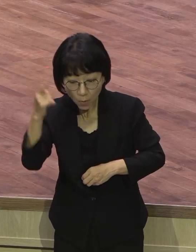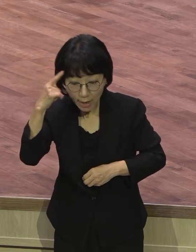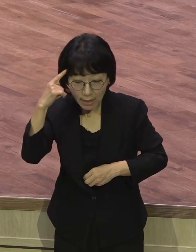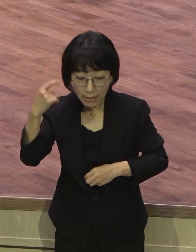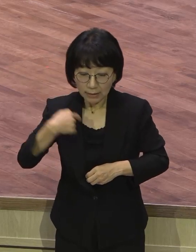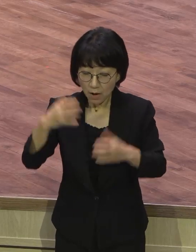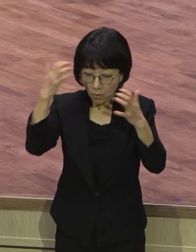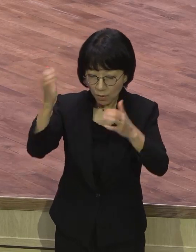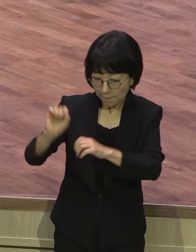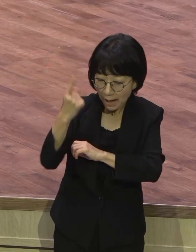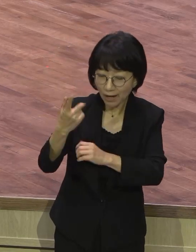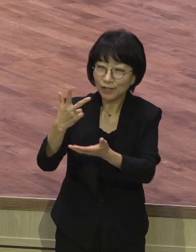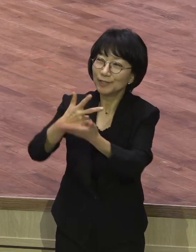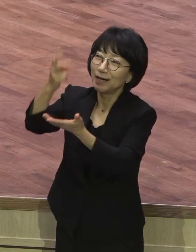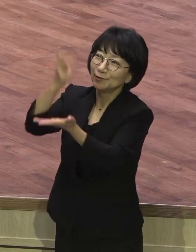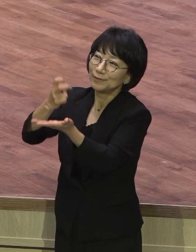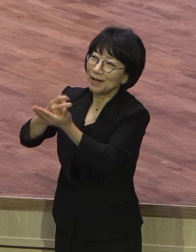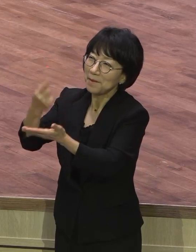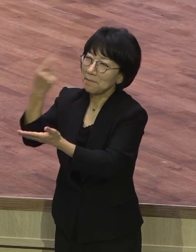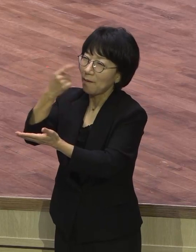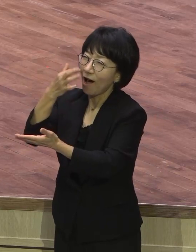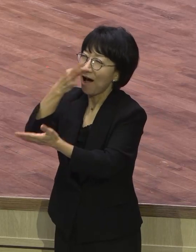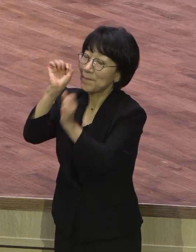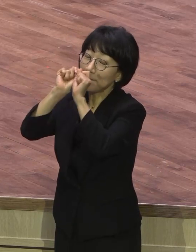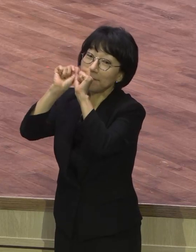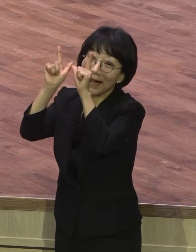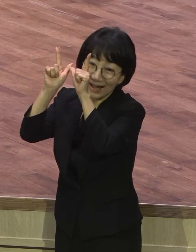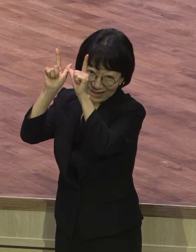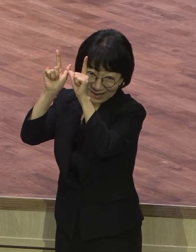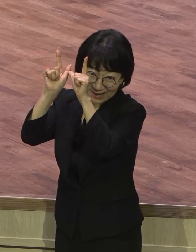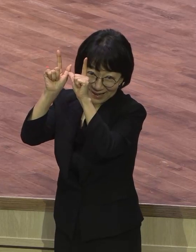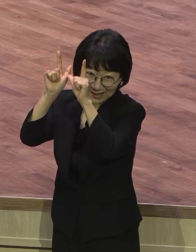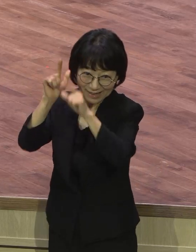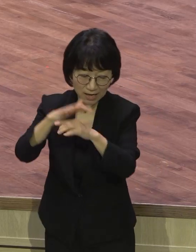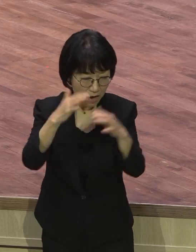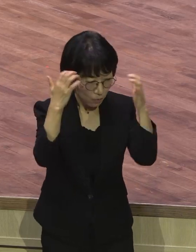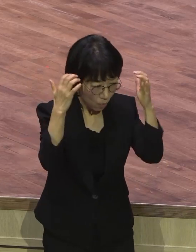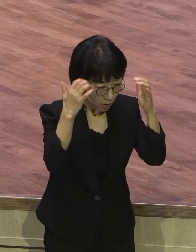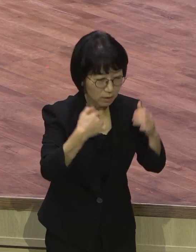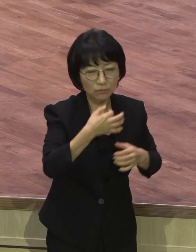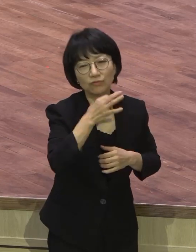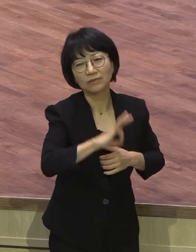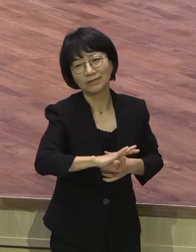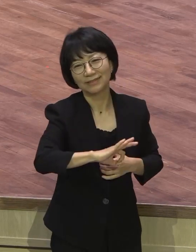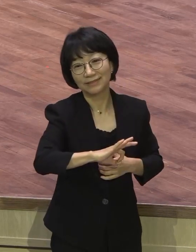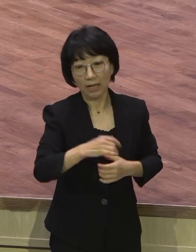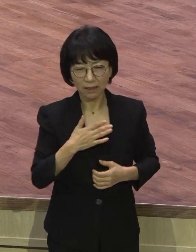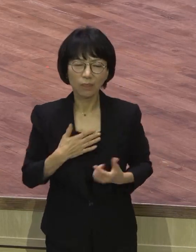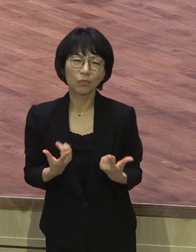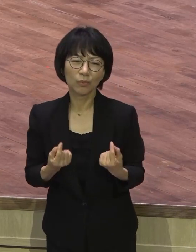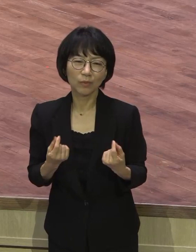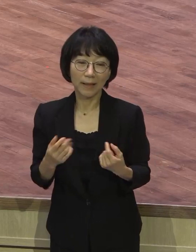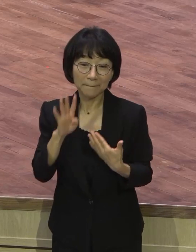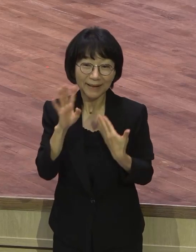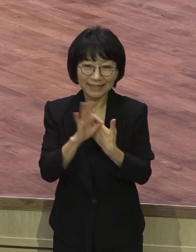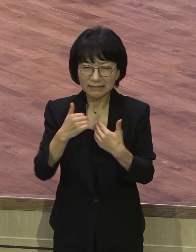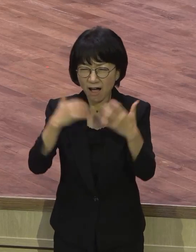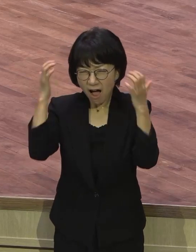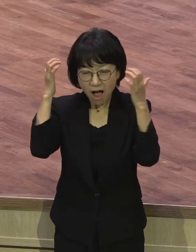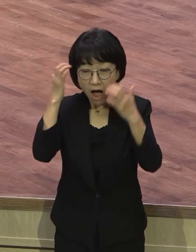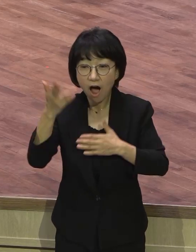주의 윤례를 배우게 되었나이다 고난 당하는 것이 유익이었어요 저도 그랬어요 고난을 안 당했으면